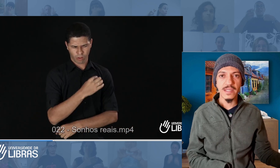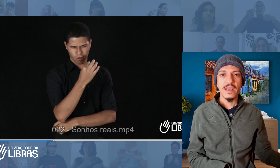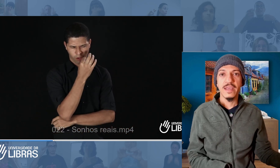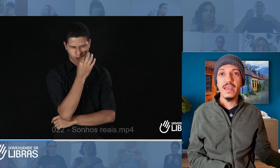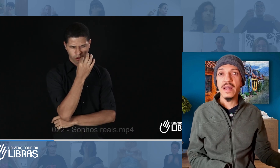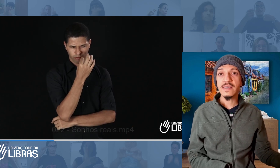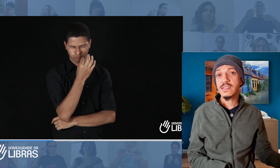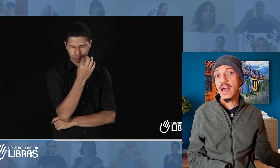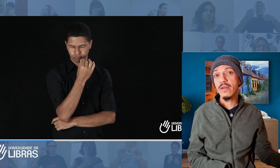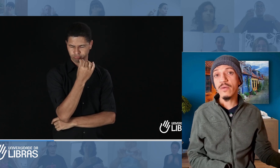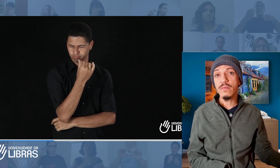que é necessário